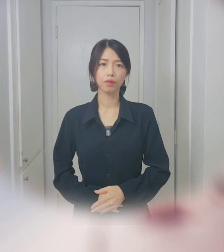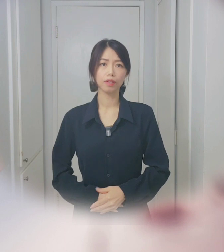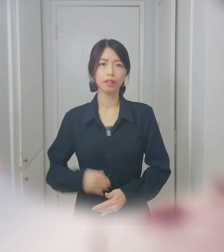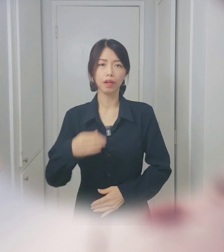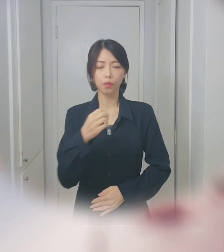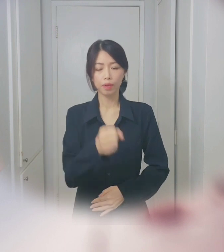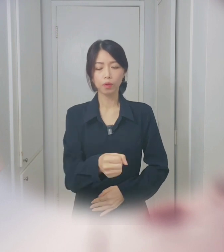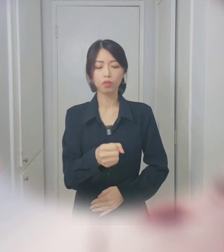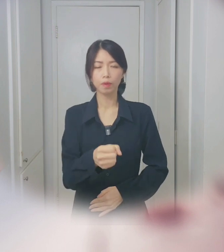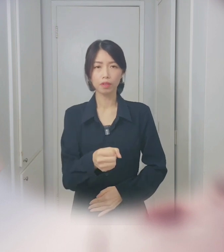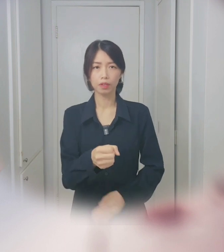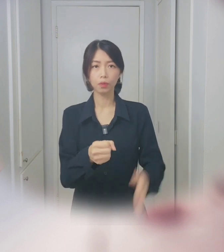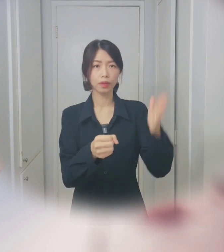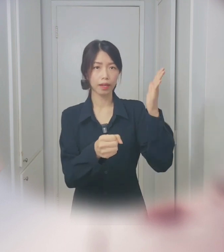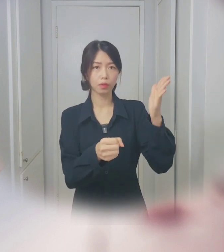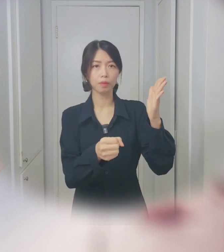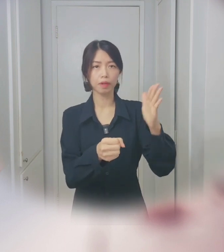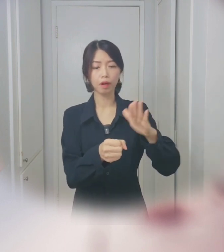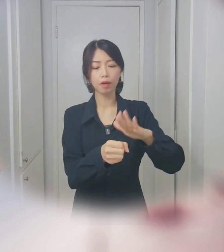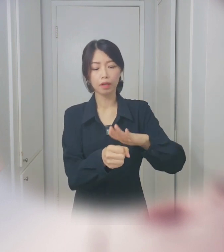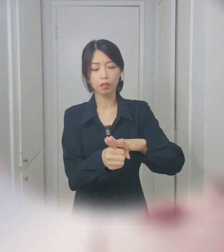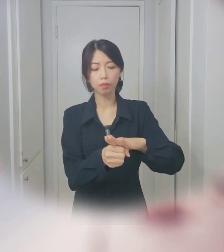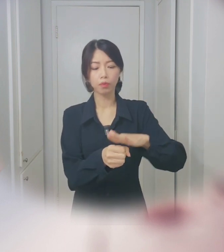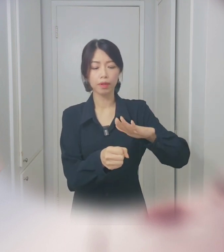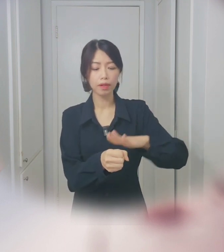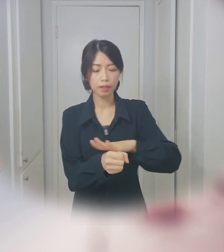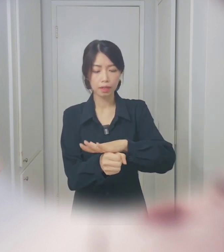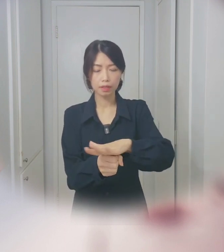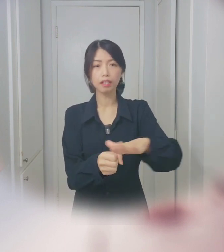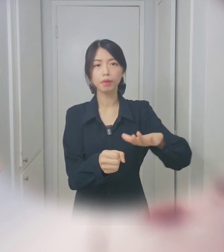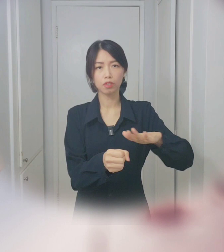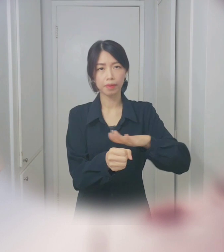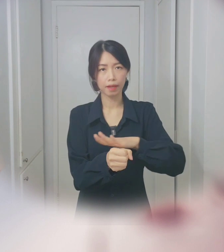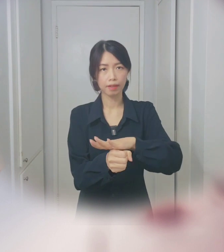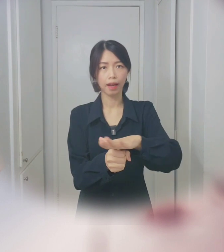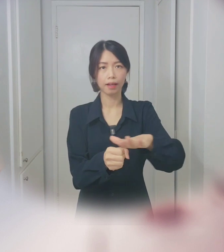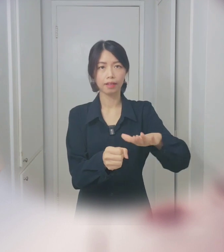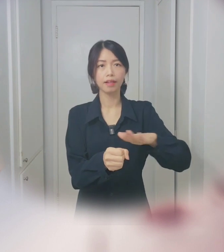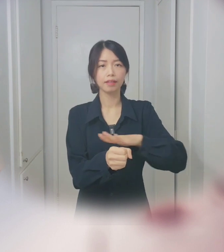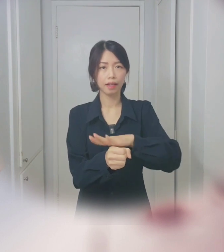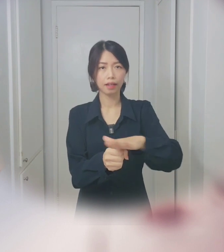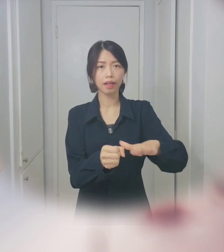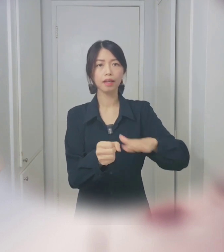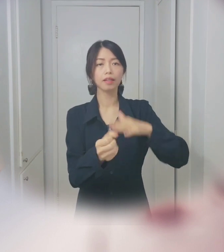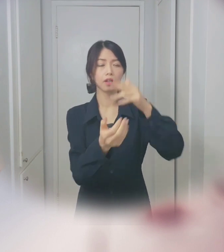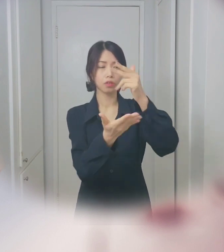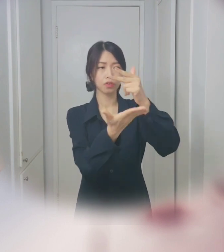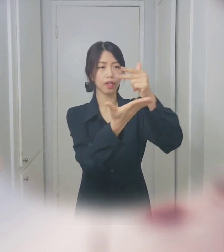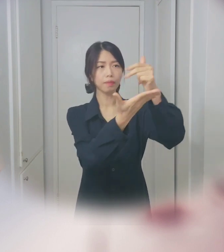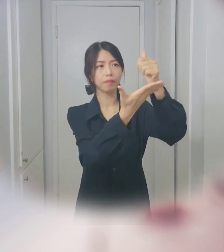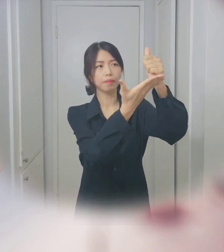하는 제 수어는 왼손 주먹 쥐시고 다른 손을 펴서 이 주먹 위를 쓰다듬어 주시면 돼요. 사랑 사랑의